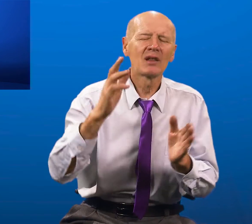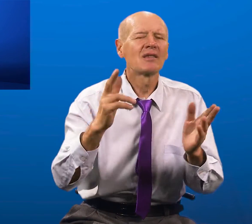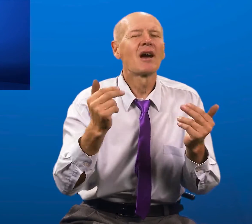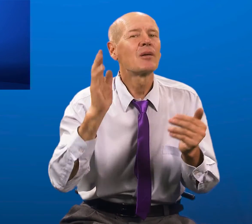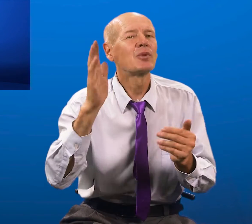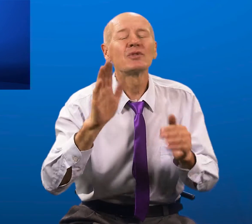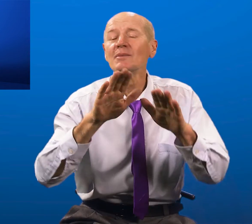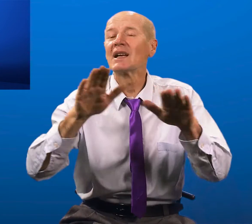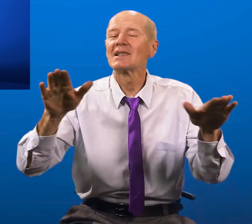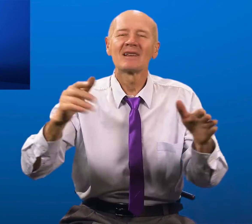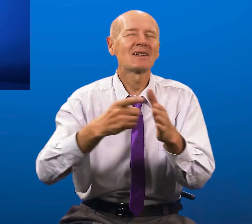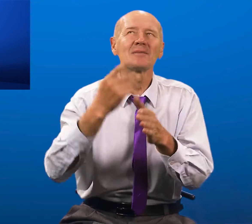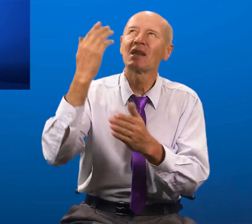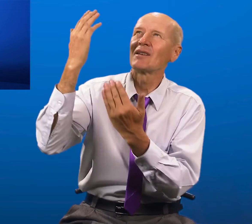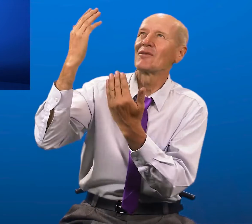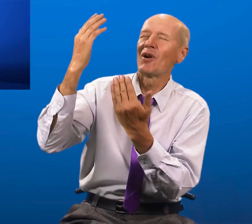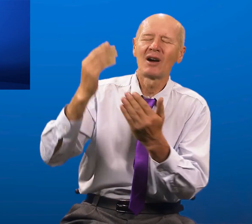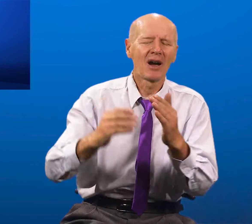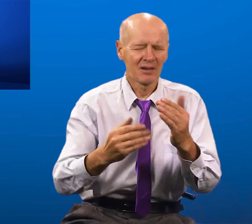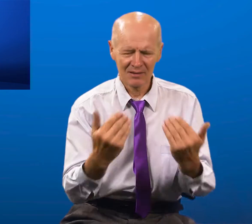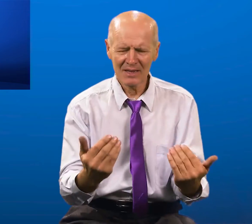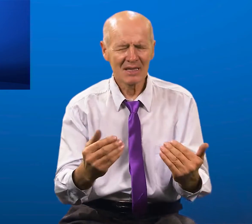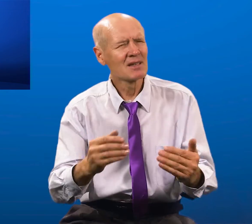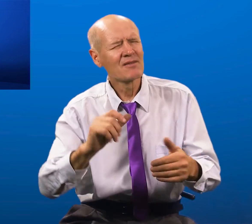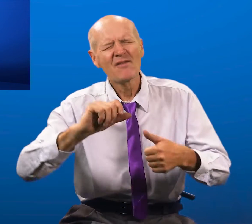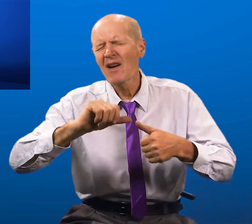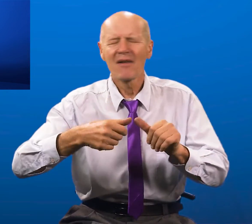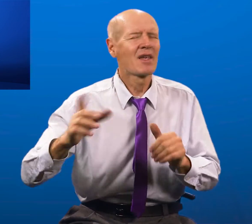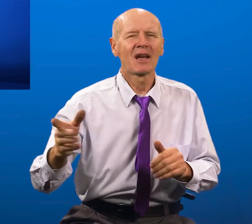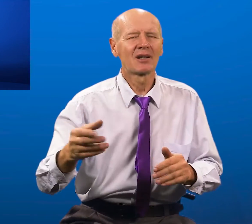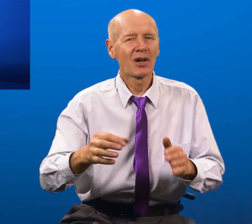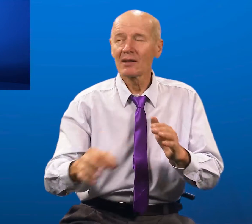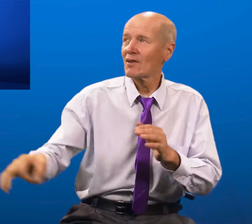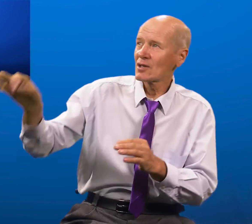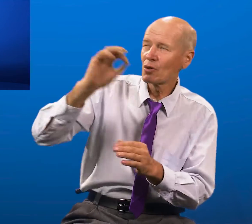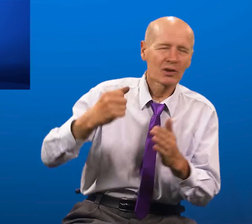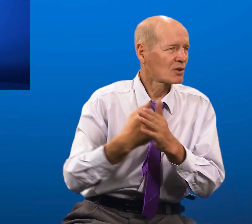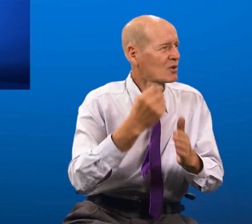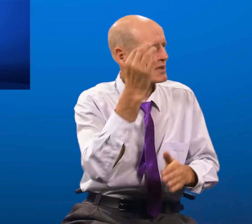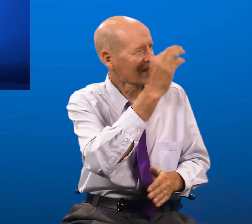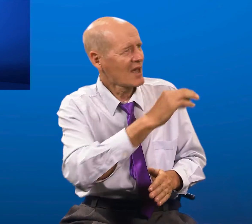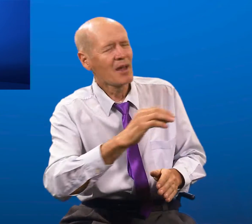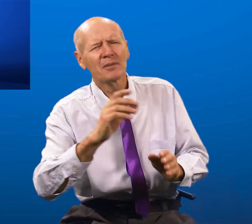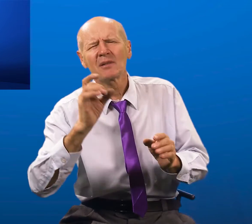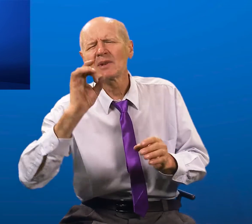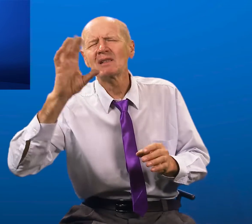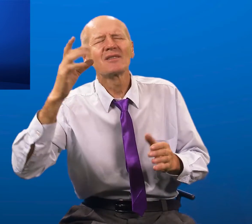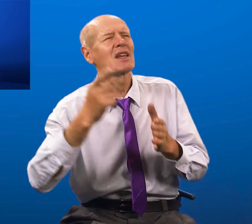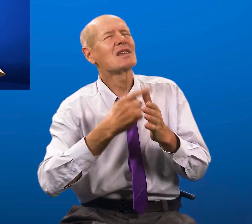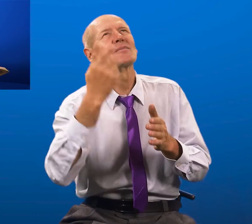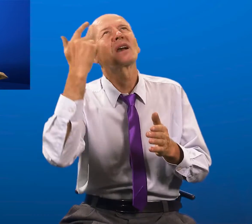Господне благословлено отныне и вовек. От восхода солнца до запада да будет прославляемо имя